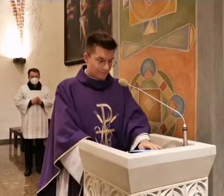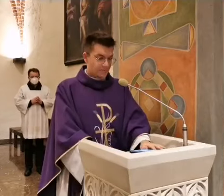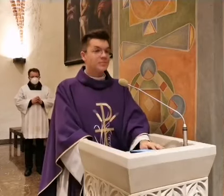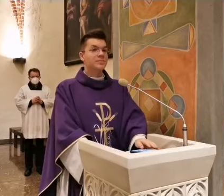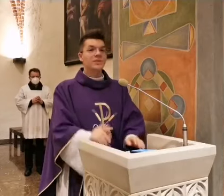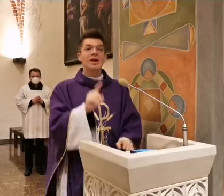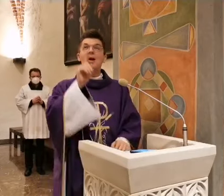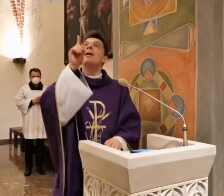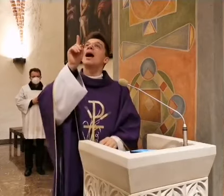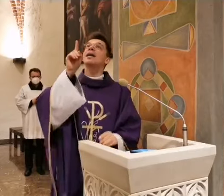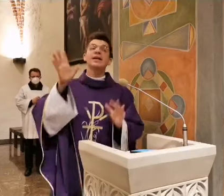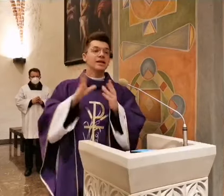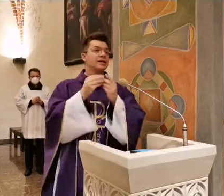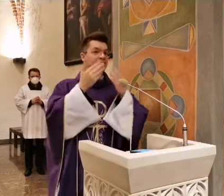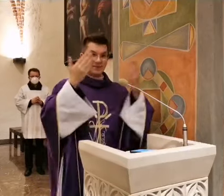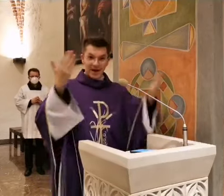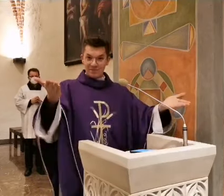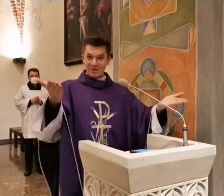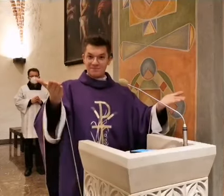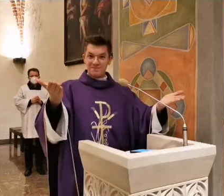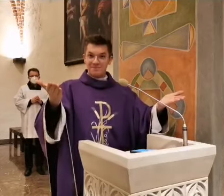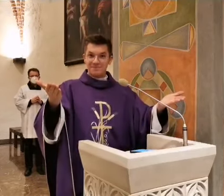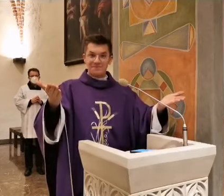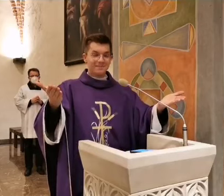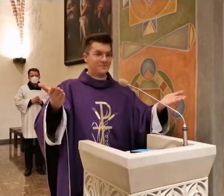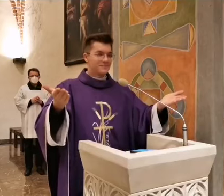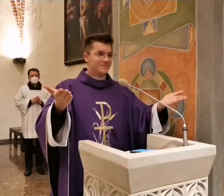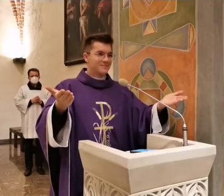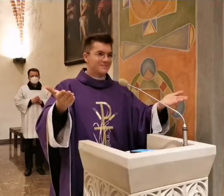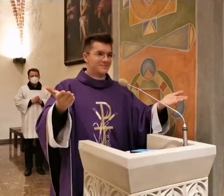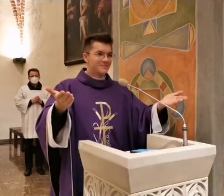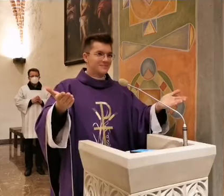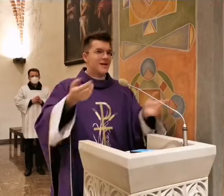alleluja. Pan z wami.